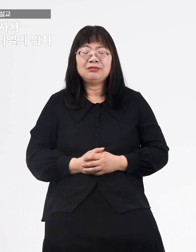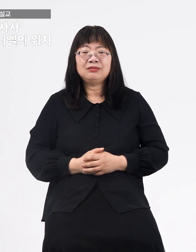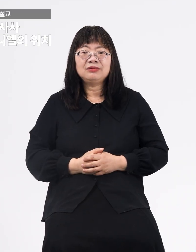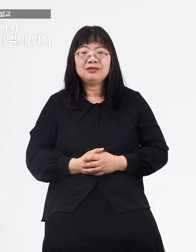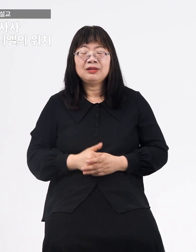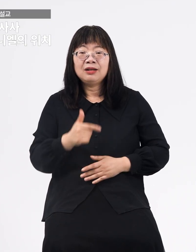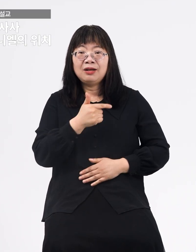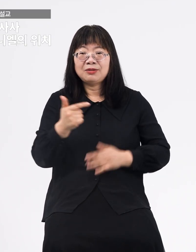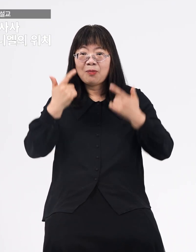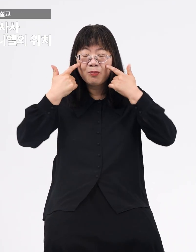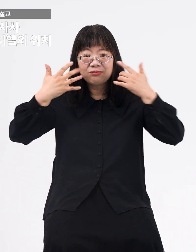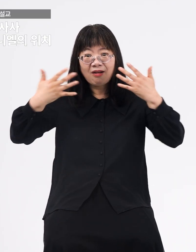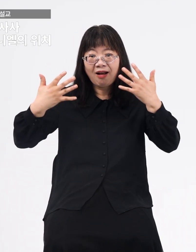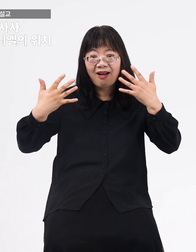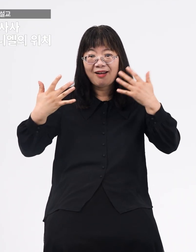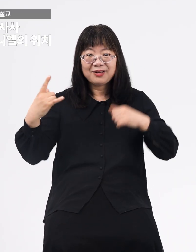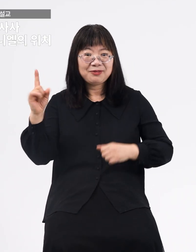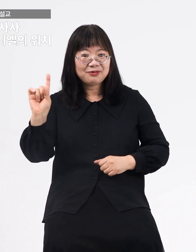너무 리얼했나요?